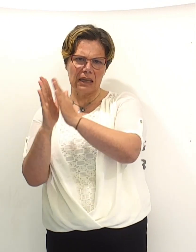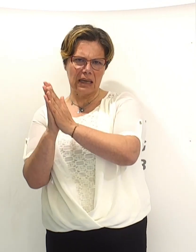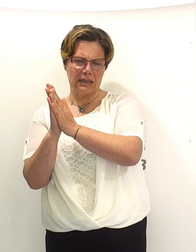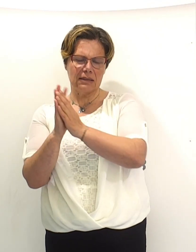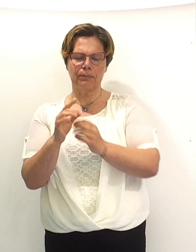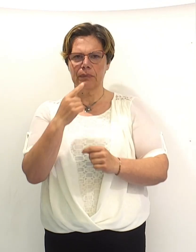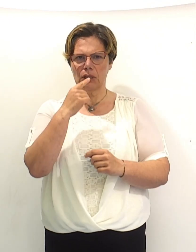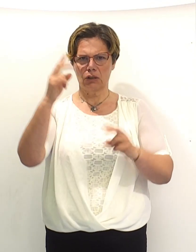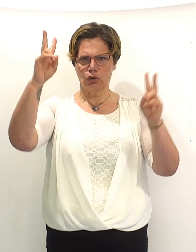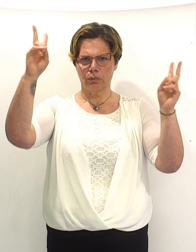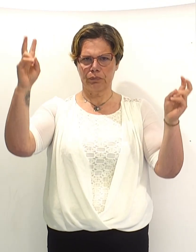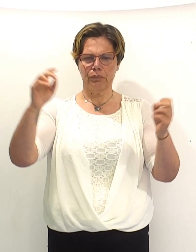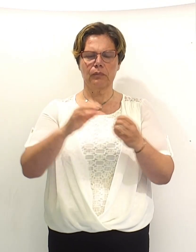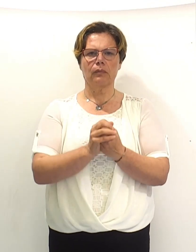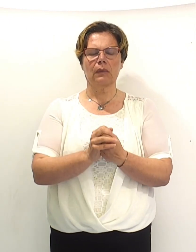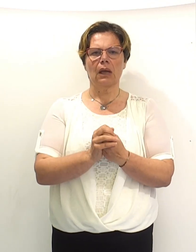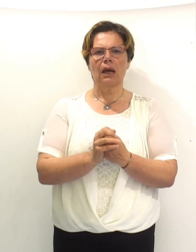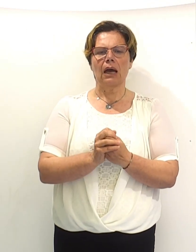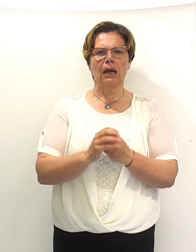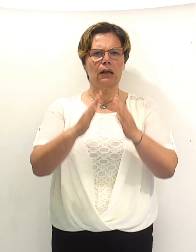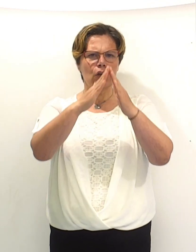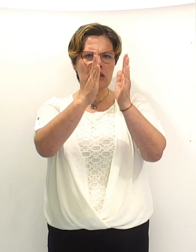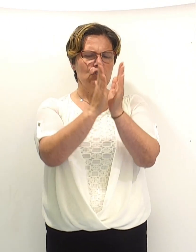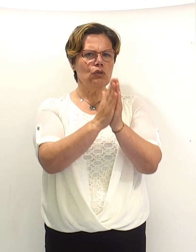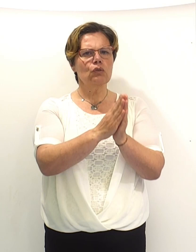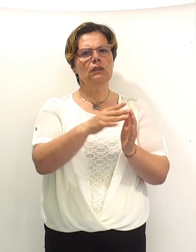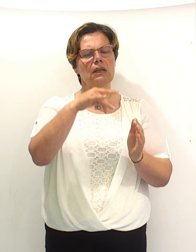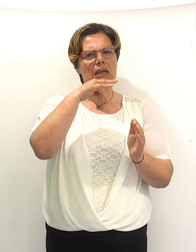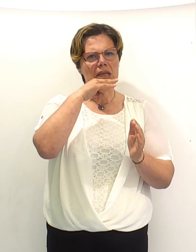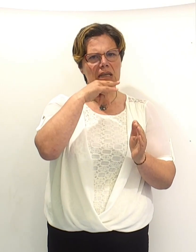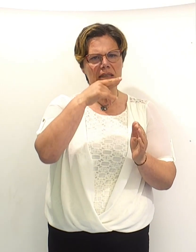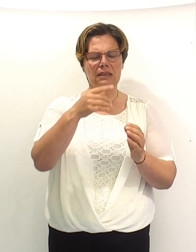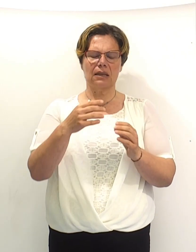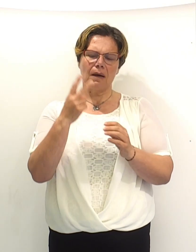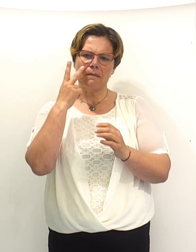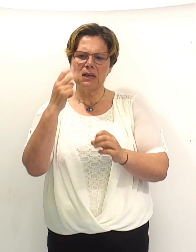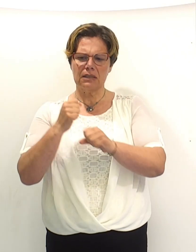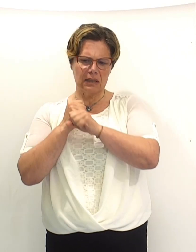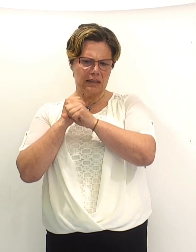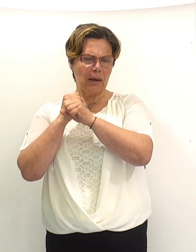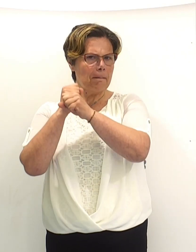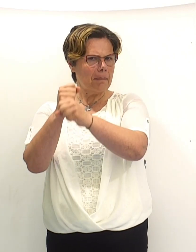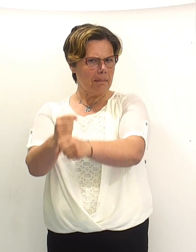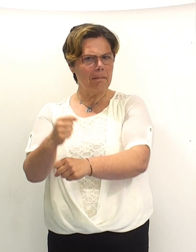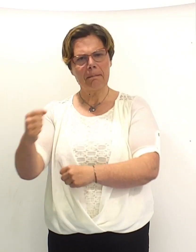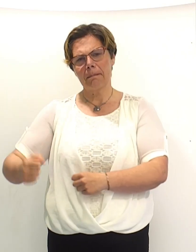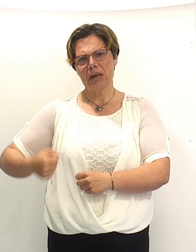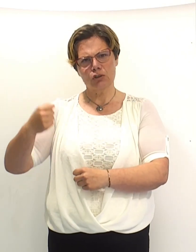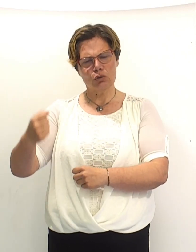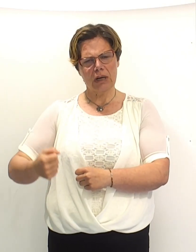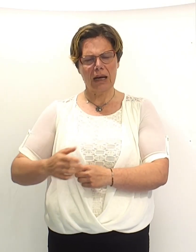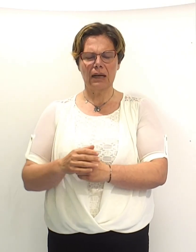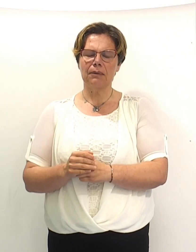visita pastorale alla diocesi di Ischia del 5 maggio 2002, San Giovanni Paolo